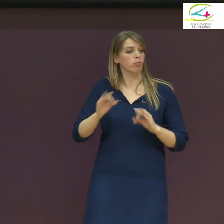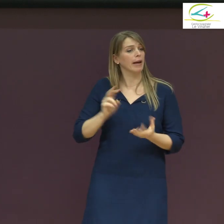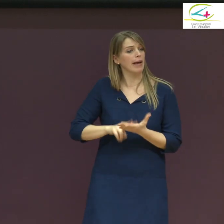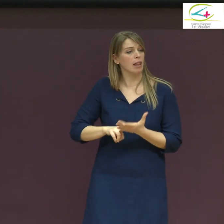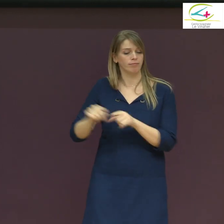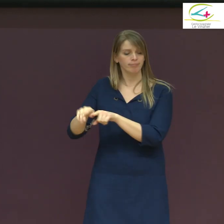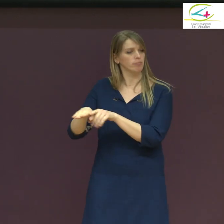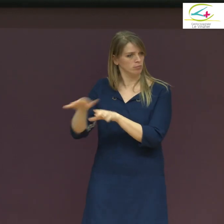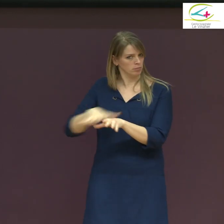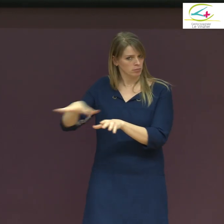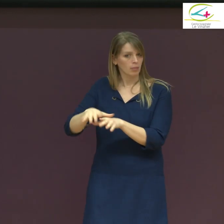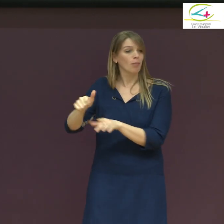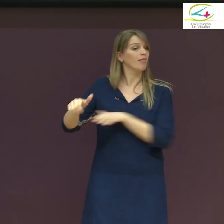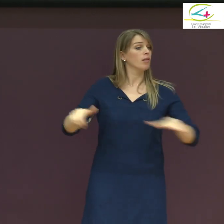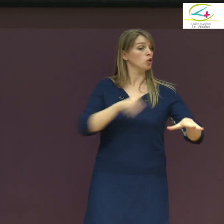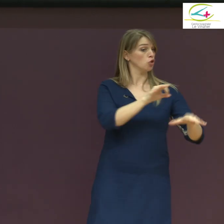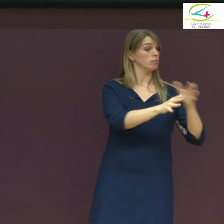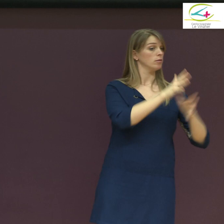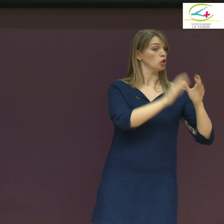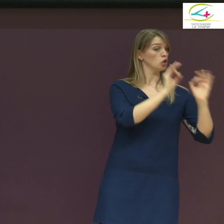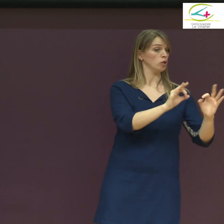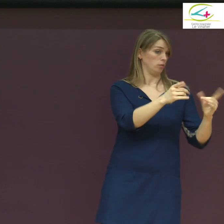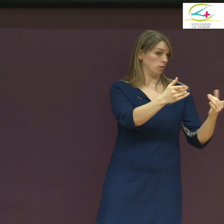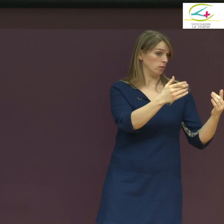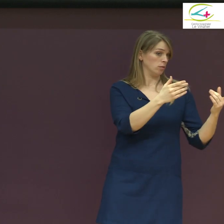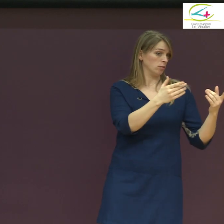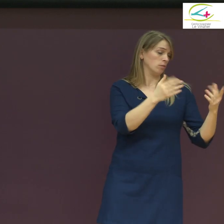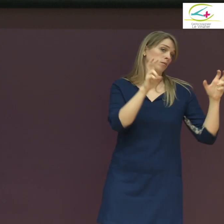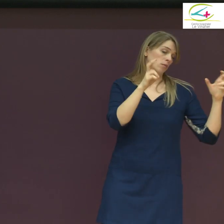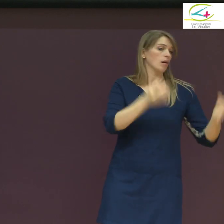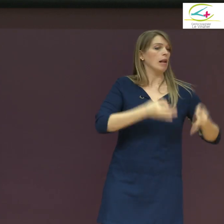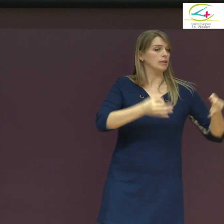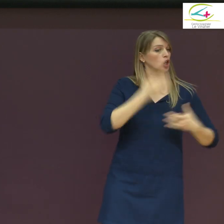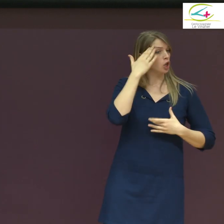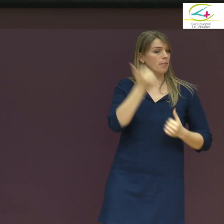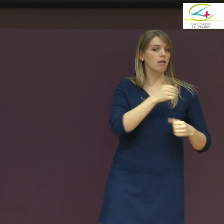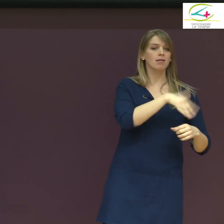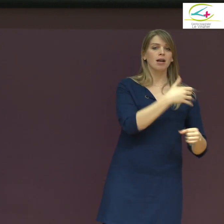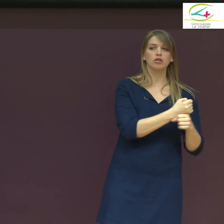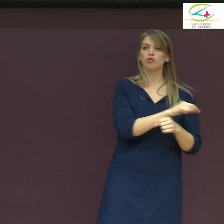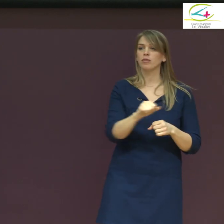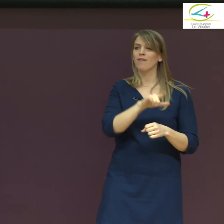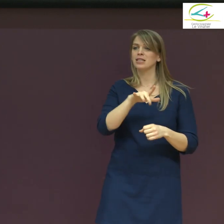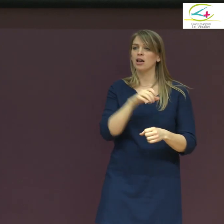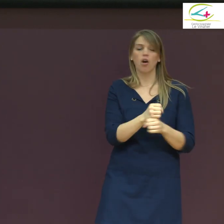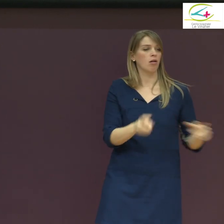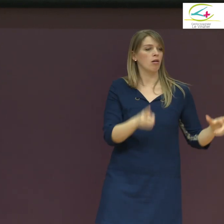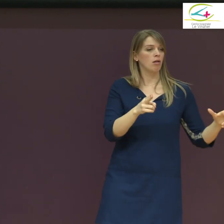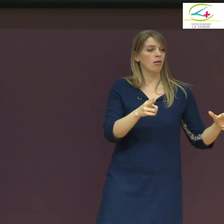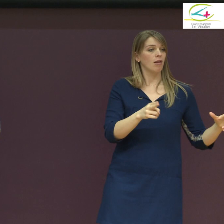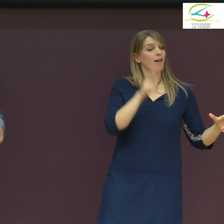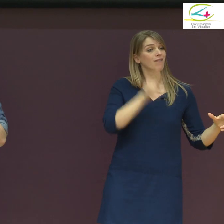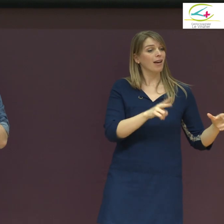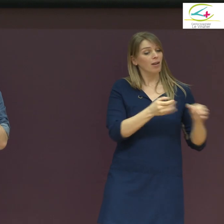s'intéresse à l'autre population que vous citez, qui est classique dans le suicide et qu'on connaît très bien, c'est les 15-25 en gros. C'est la deuxième cause de mort